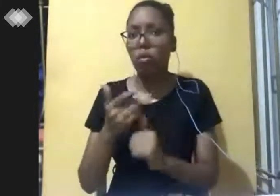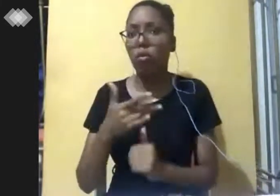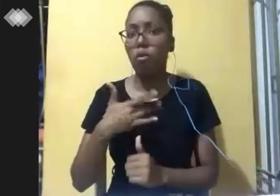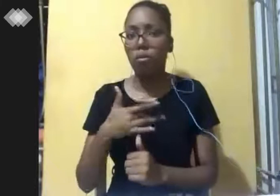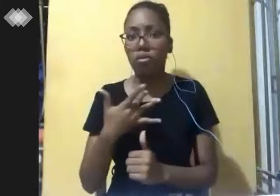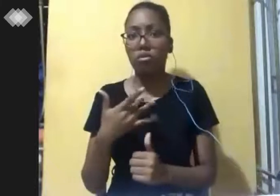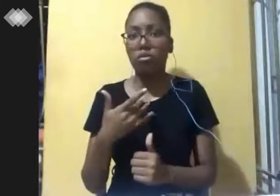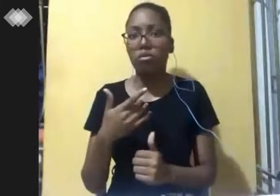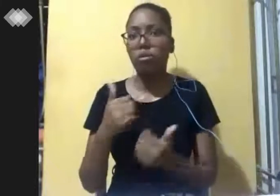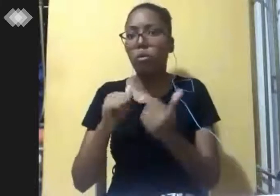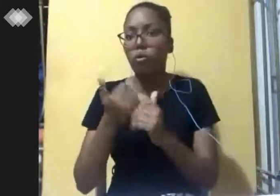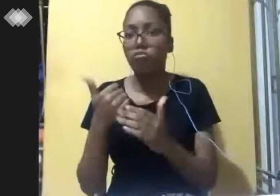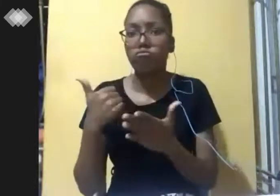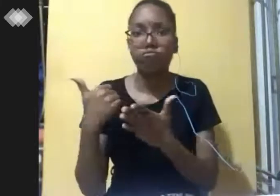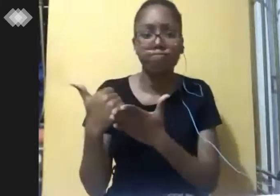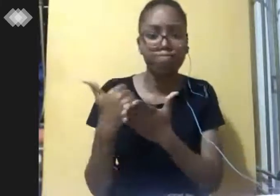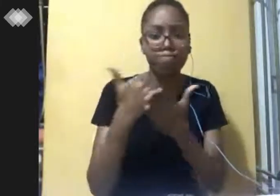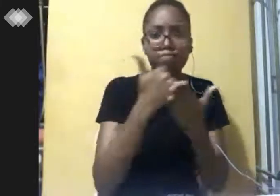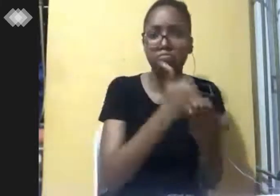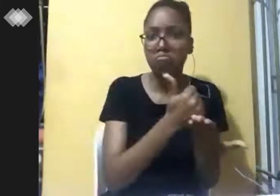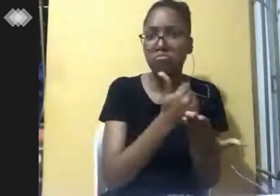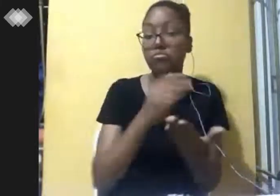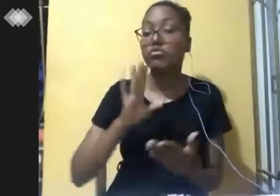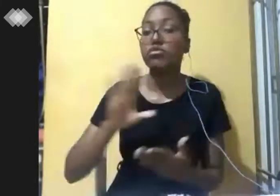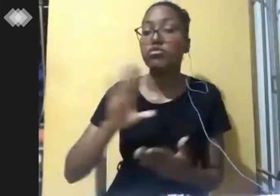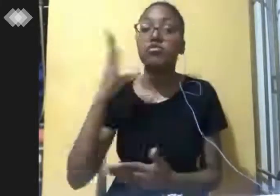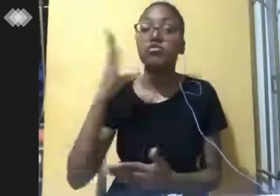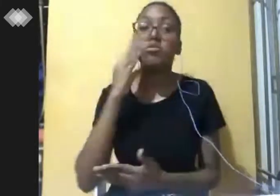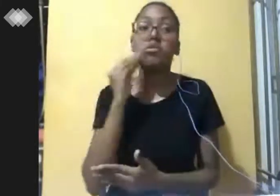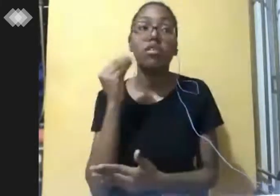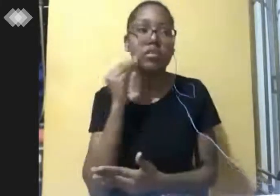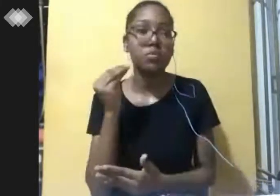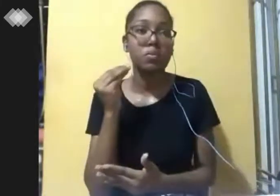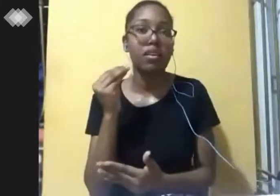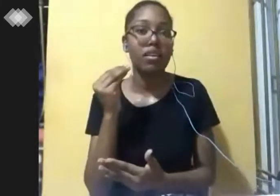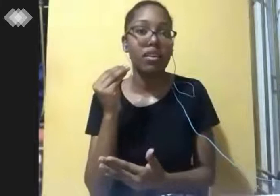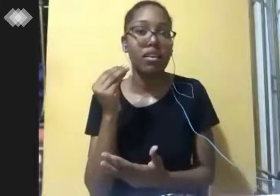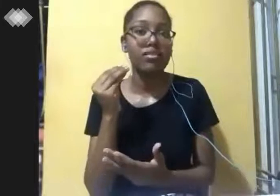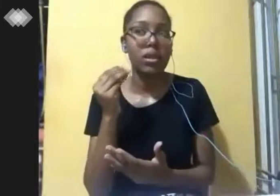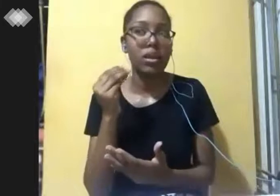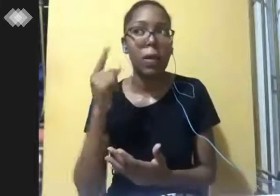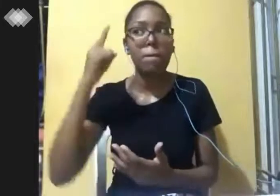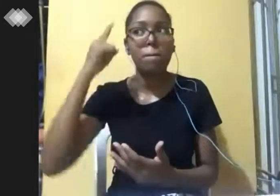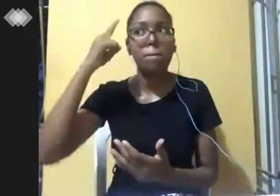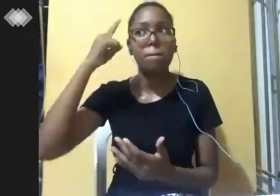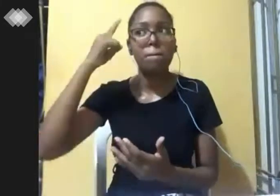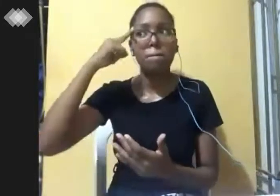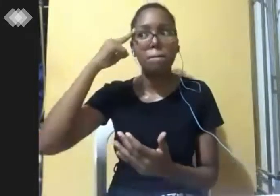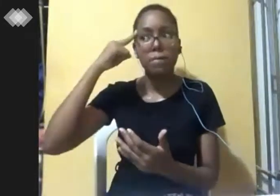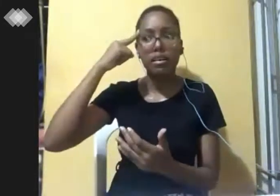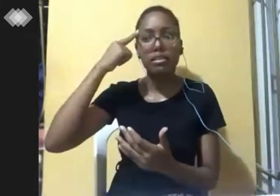poder ayudar, cómo fue la experiencia, pensando, imaginando que eso fuera un consultante o paciente de